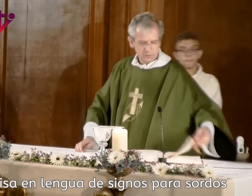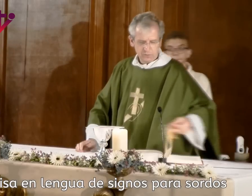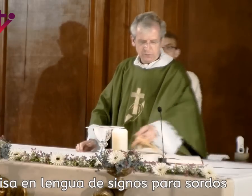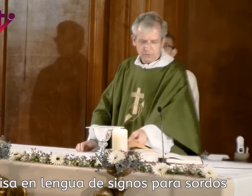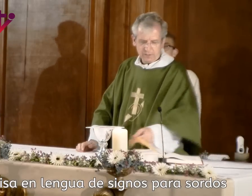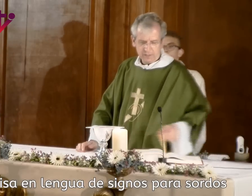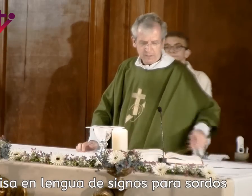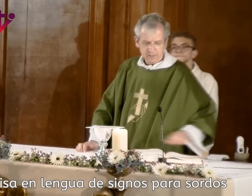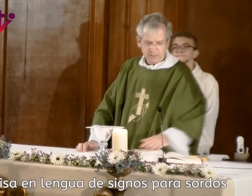santa Iglesia.